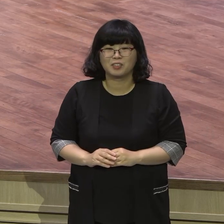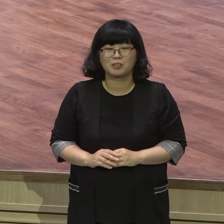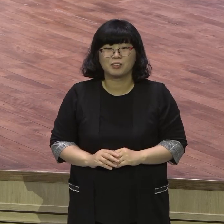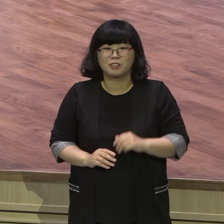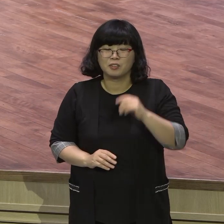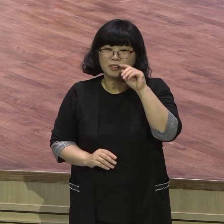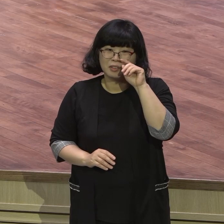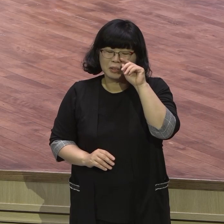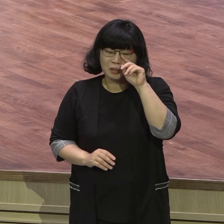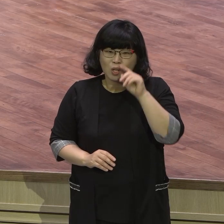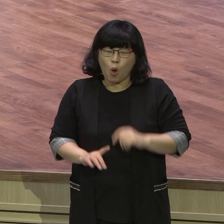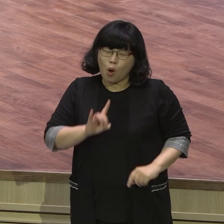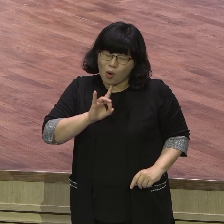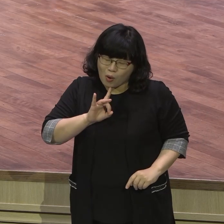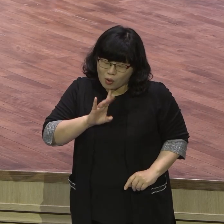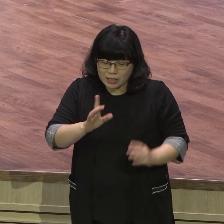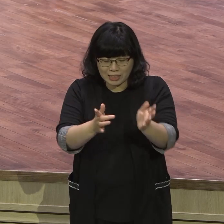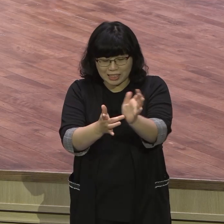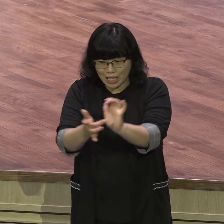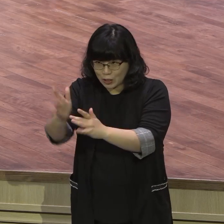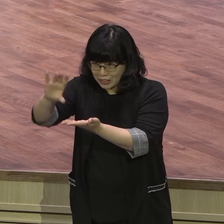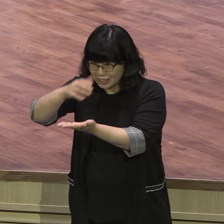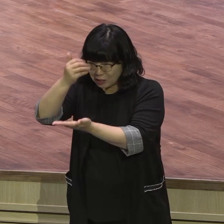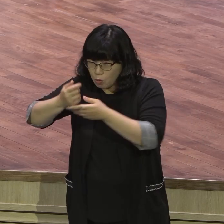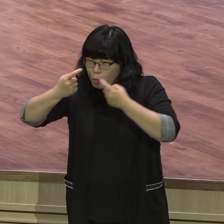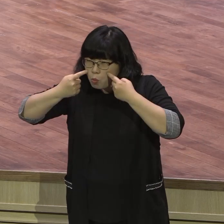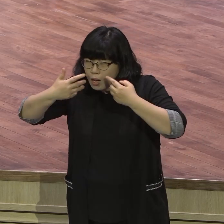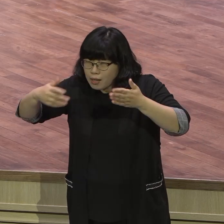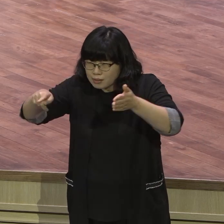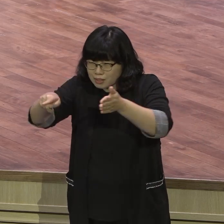오직 오직 예수 그리스로 결론난 인생